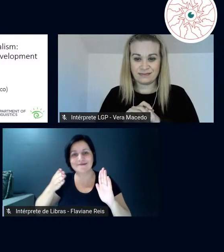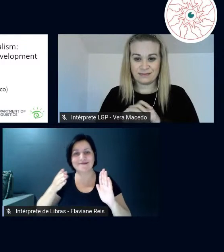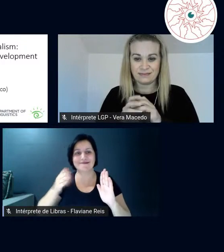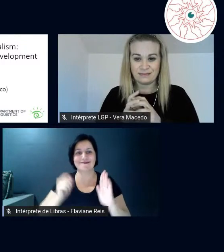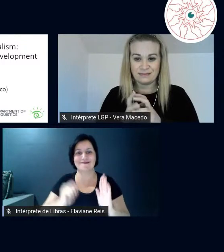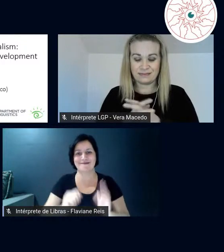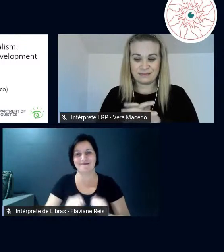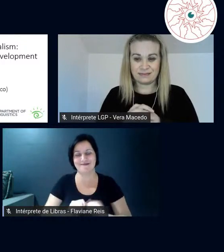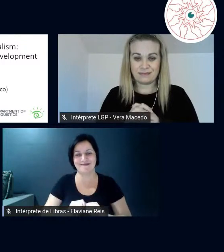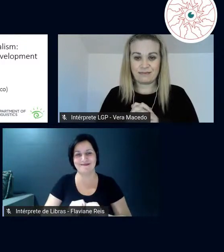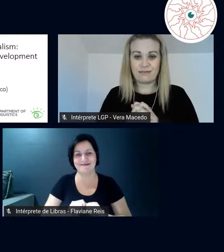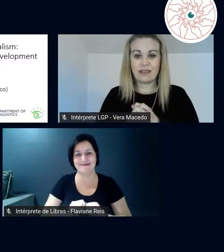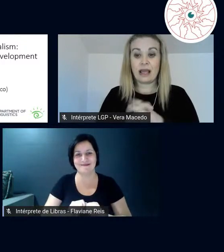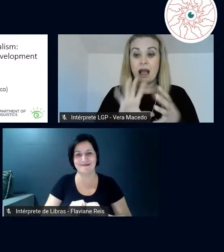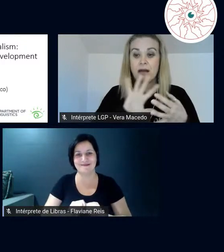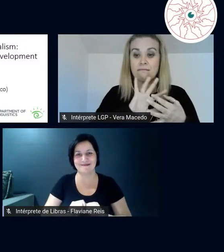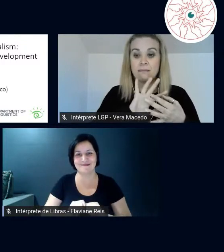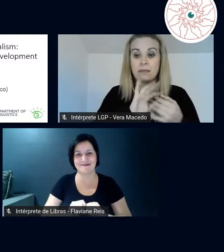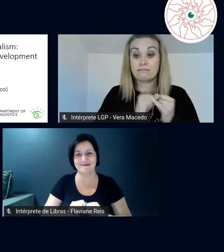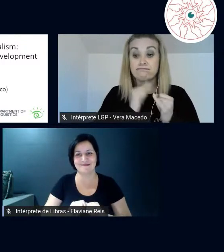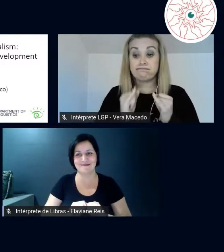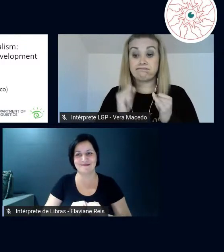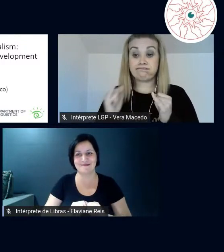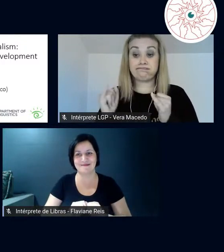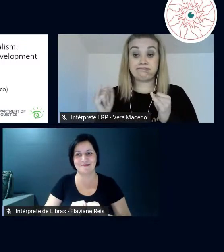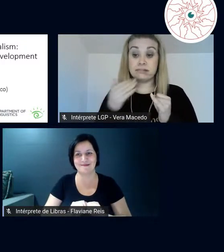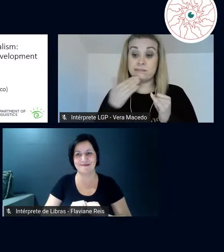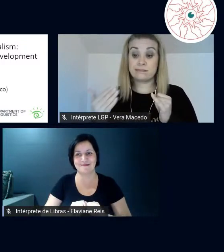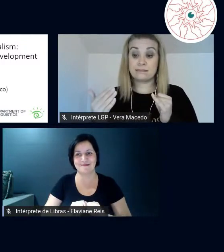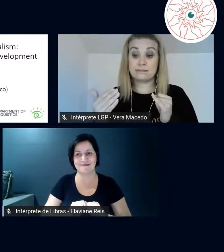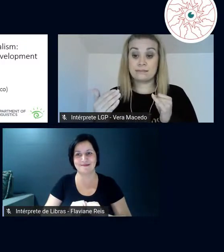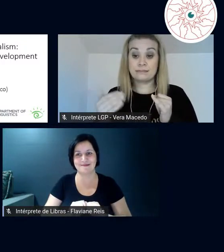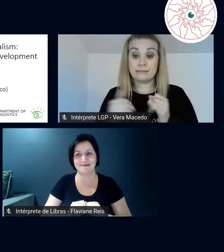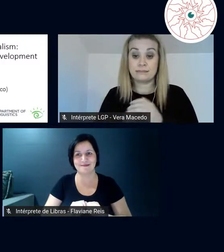um na sequência, por favor, o slide.